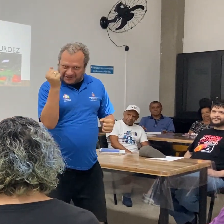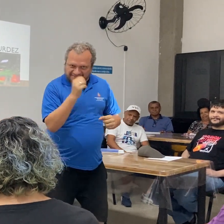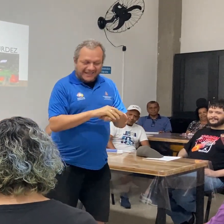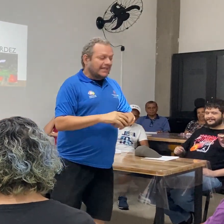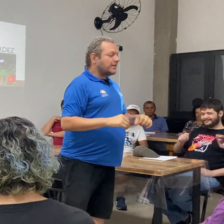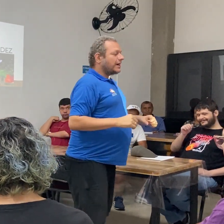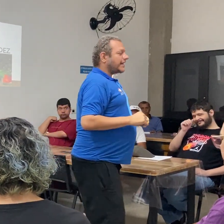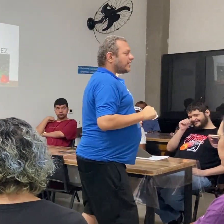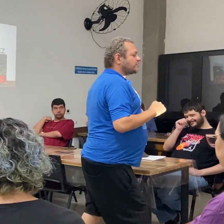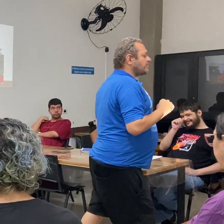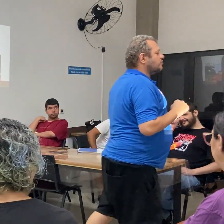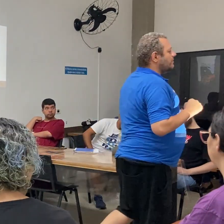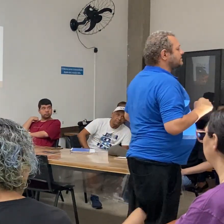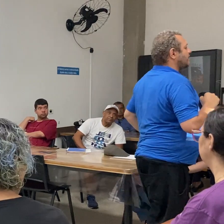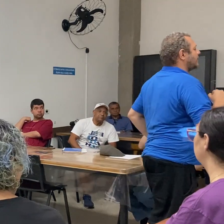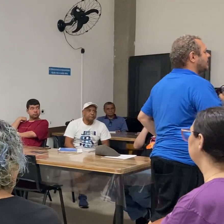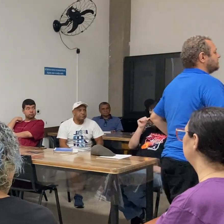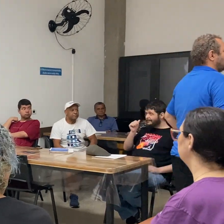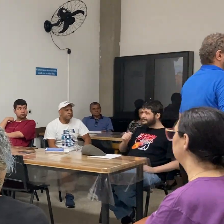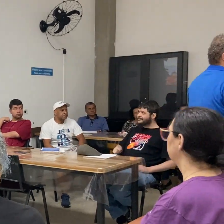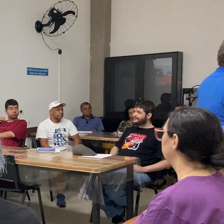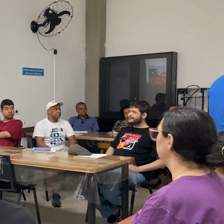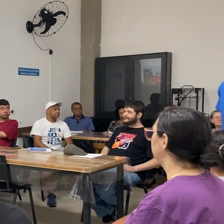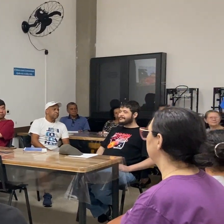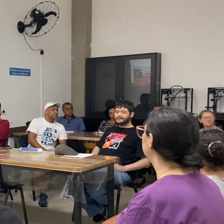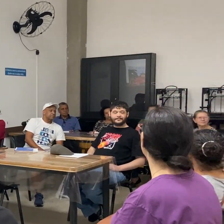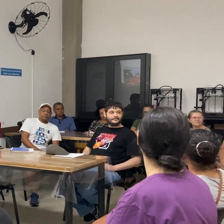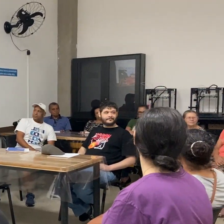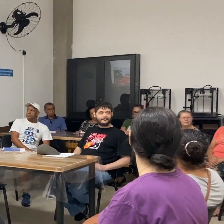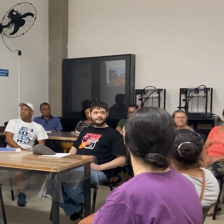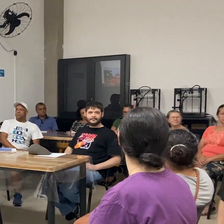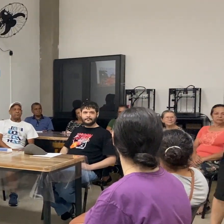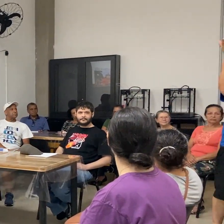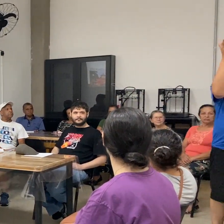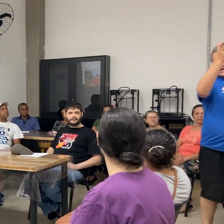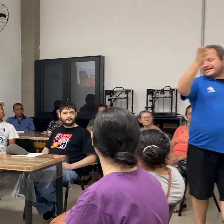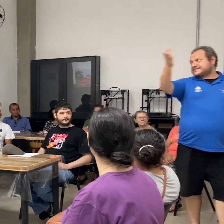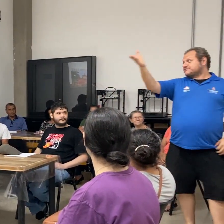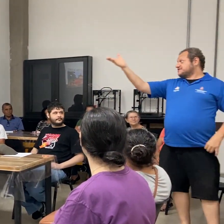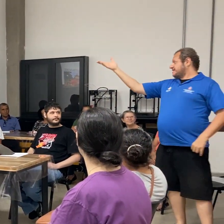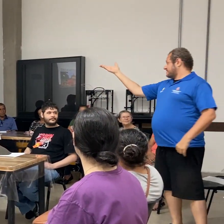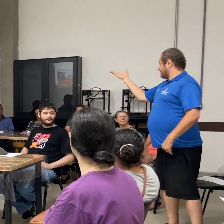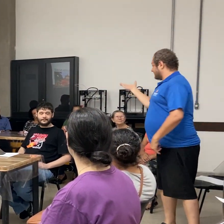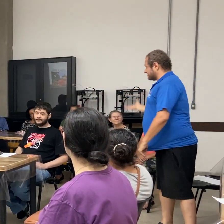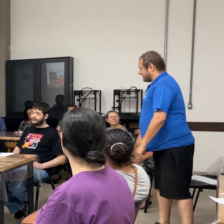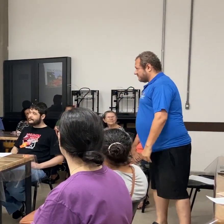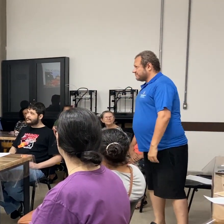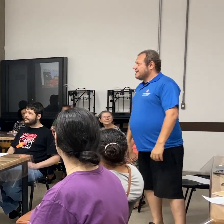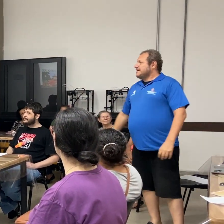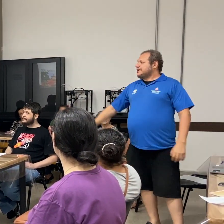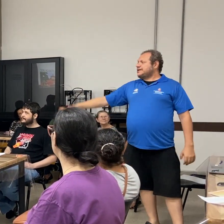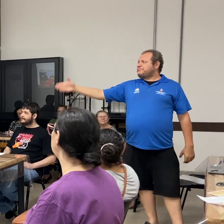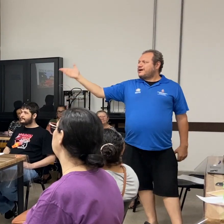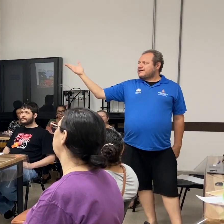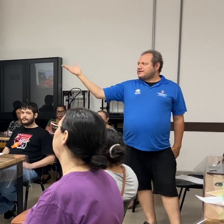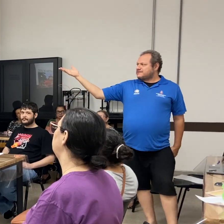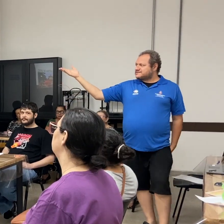Enfim. Então, galera, nós vamos começar da seguinte forma. Pergunto para vocês aí de casa, de vocês aqui da sala, que país